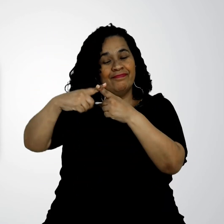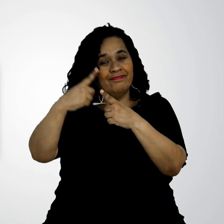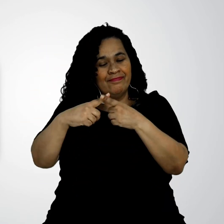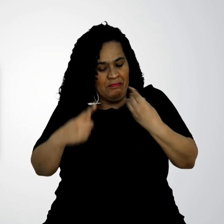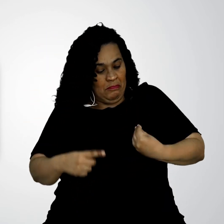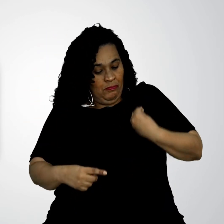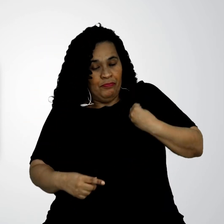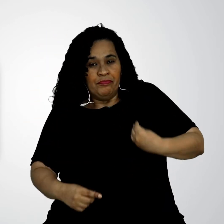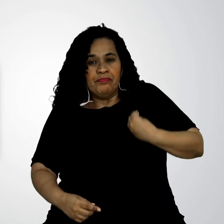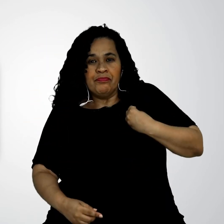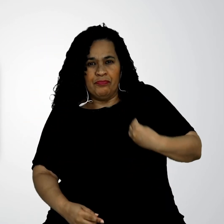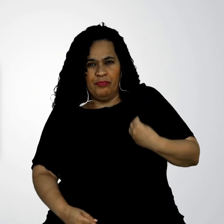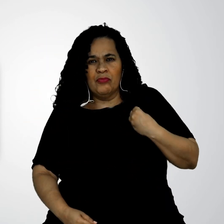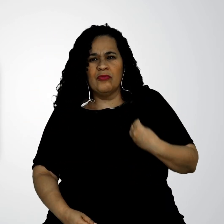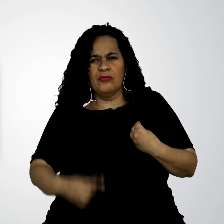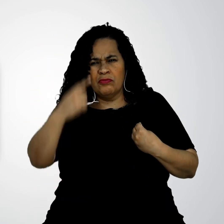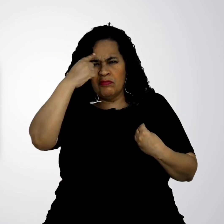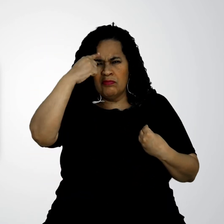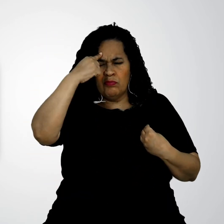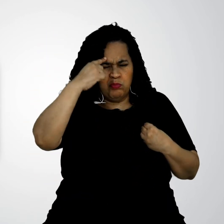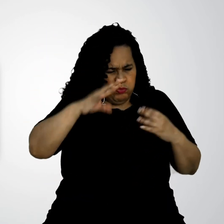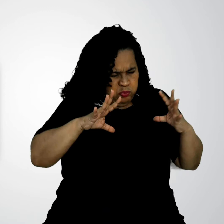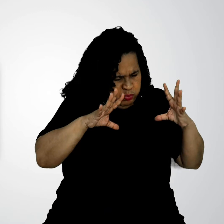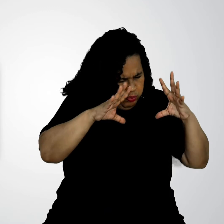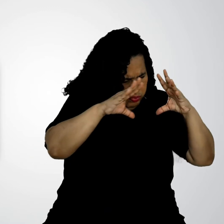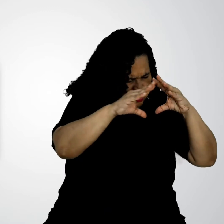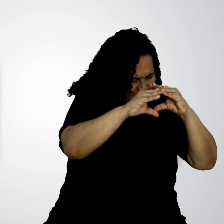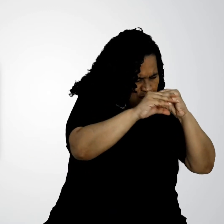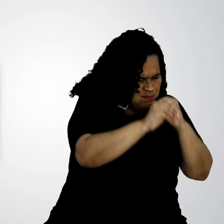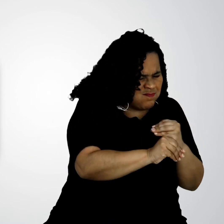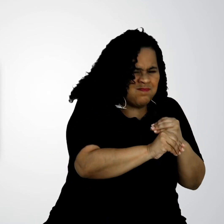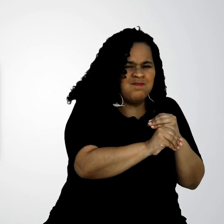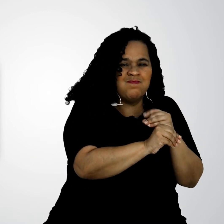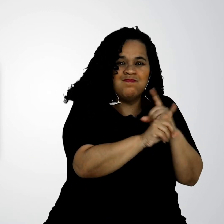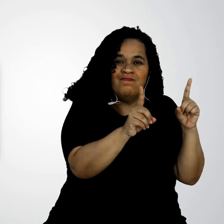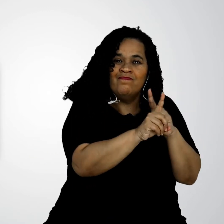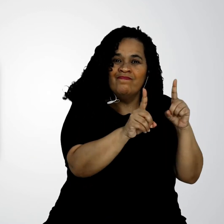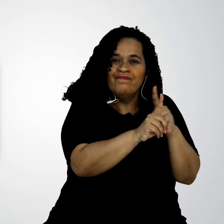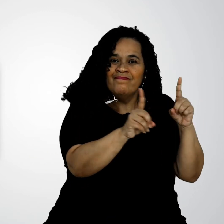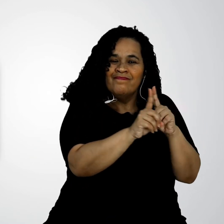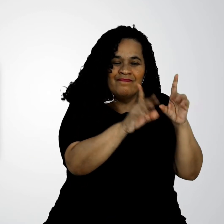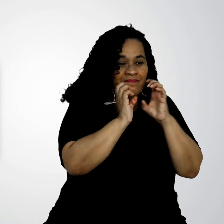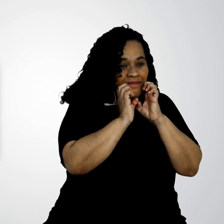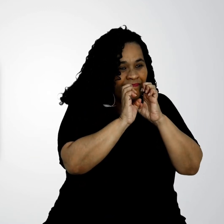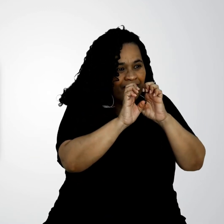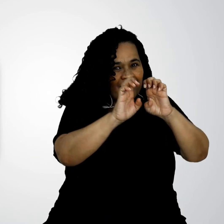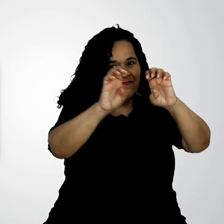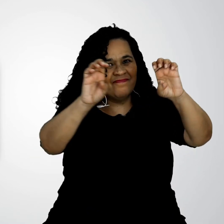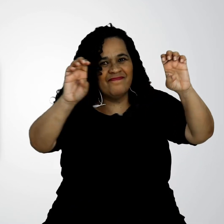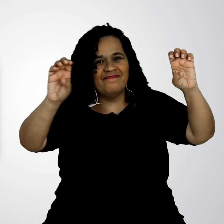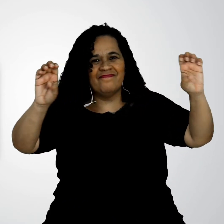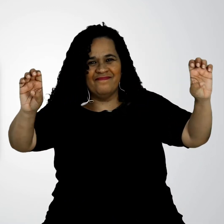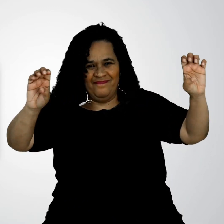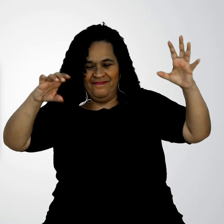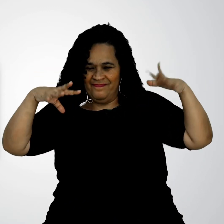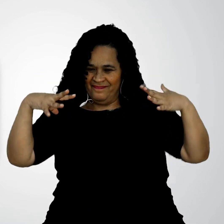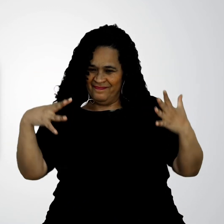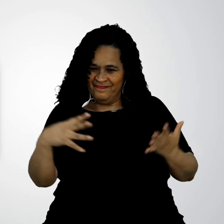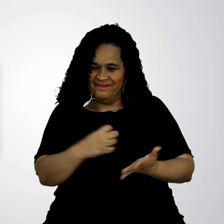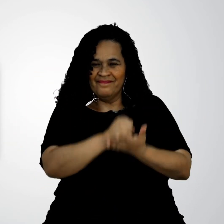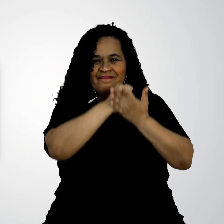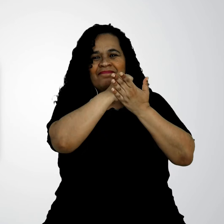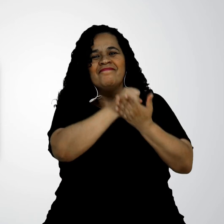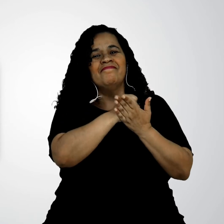um abismo só, não é um acaso, né? Há um Evangelho que aquela famosa frase, né, do